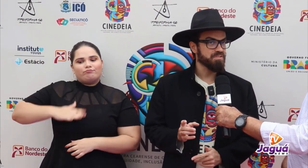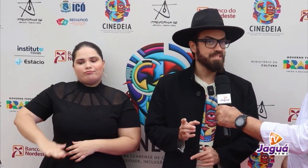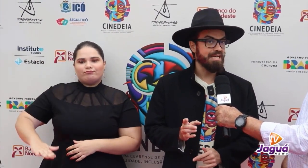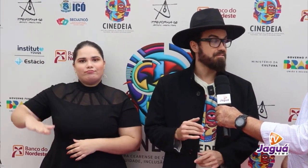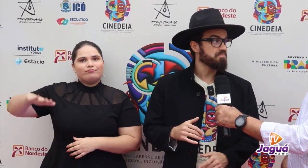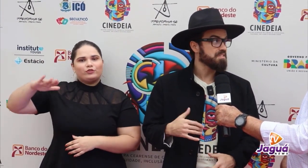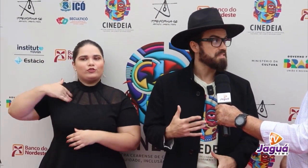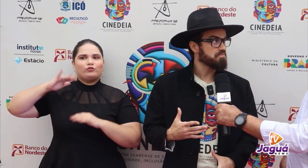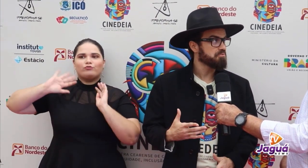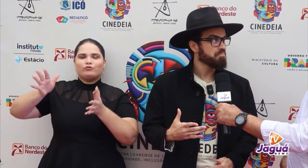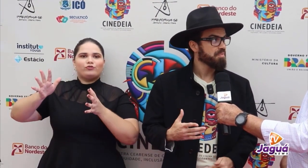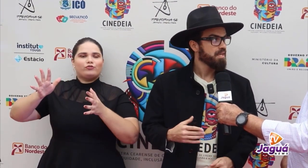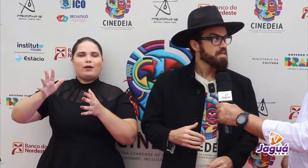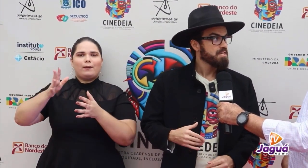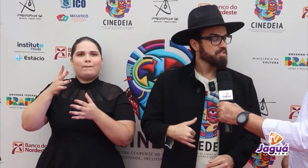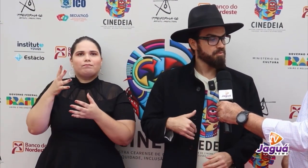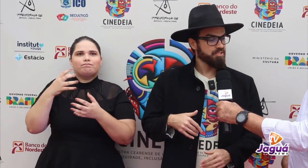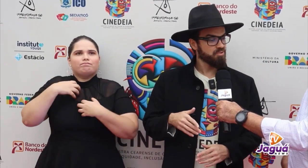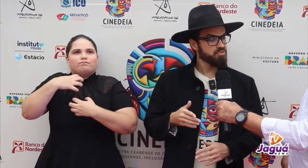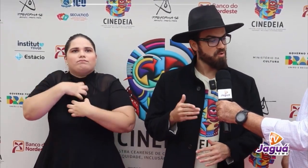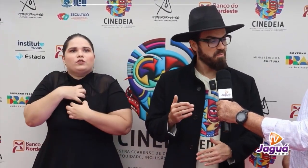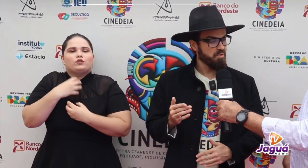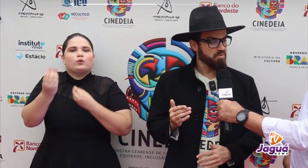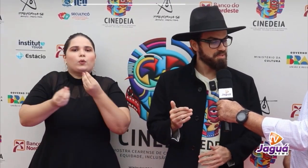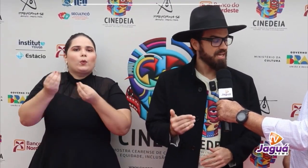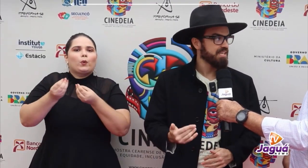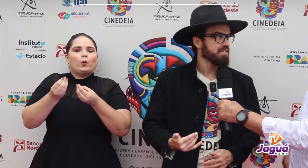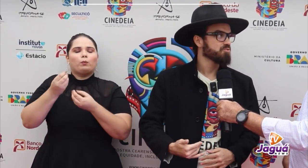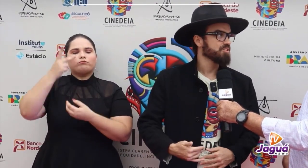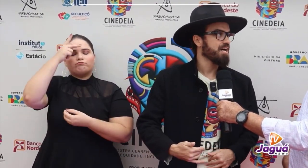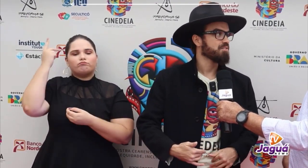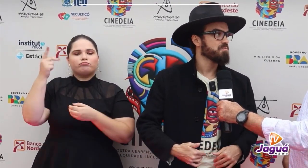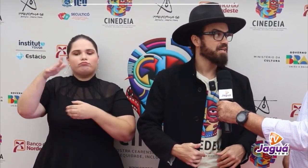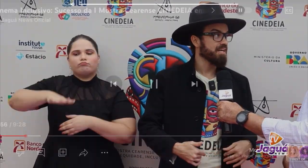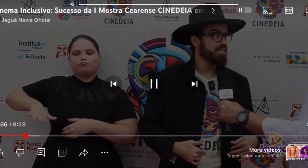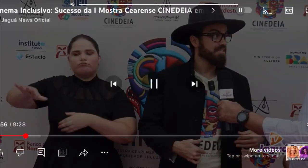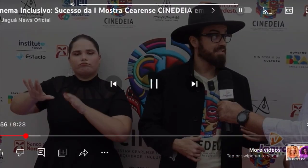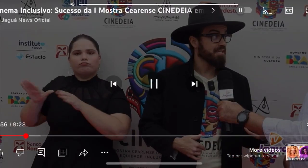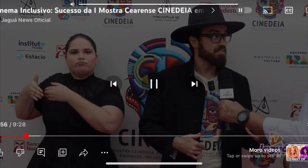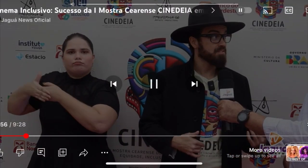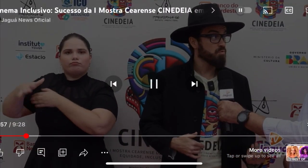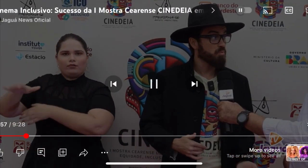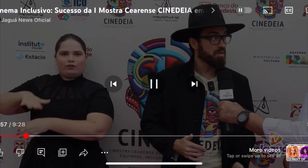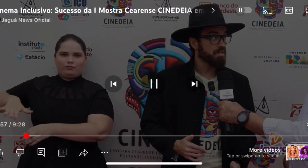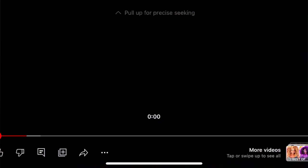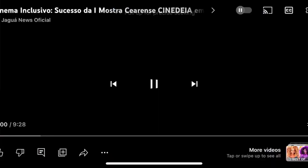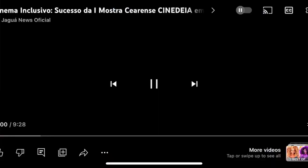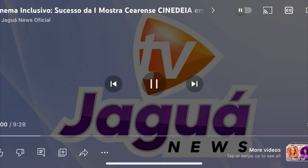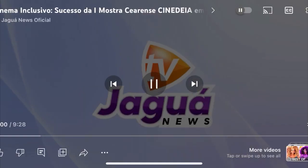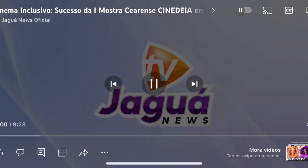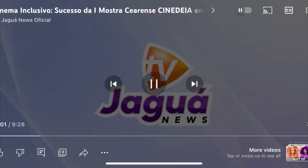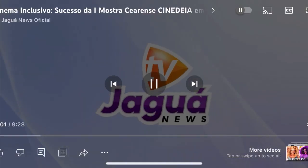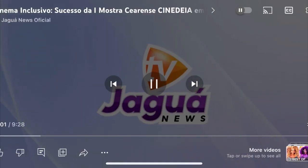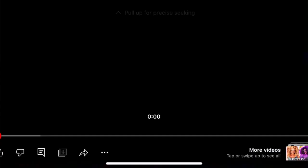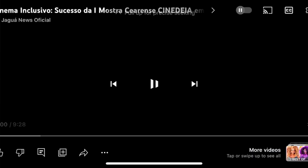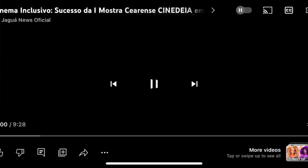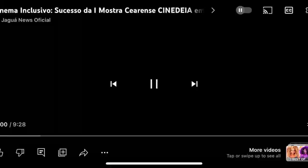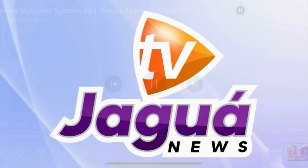para o considerado invisível. Isso foi que norteou um pouco minha carreira no teatro, minha carreira na intervenção urbana.